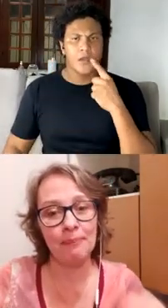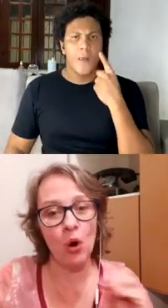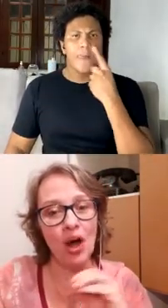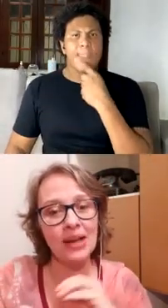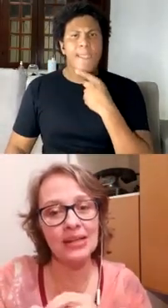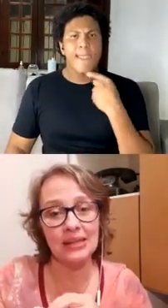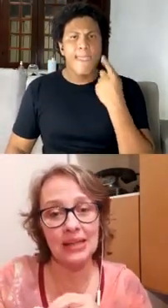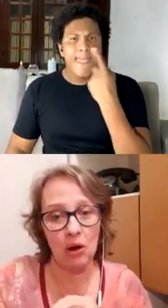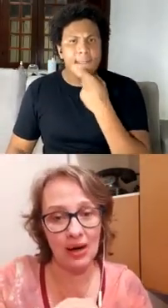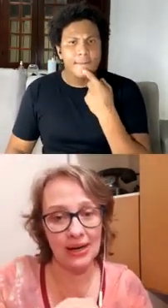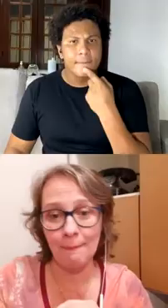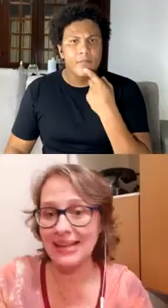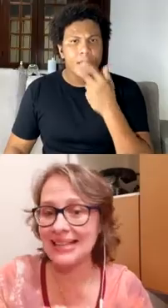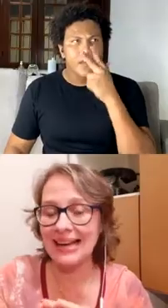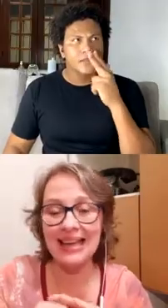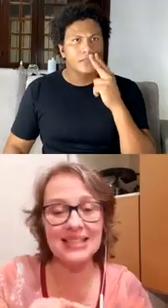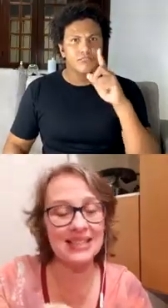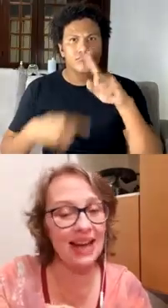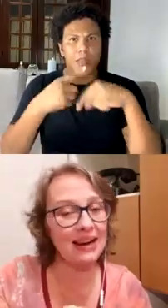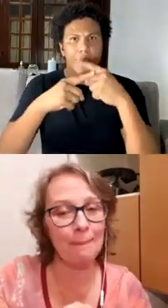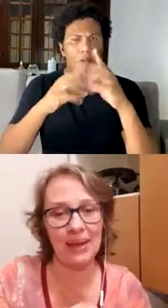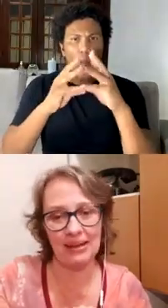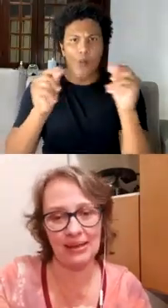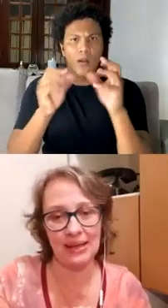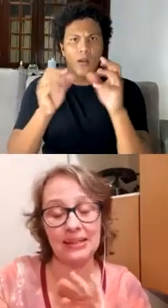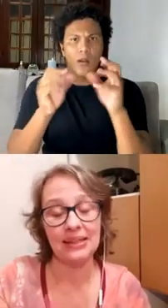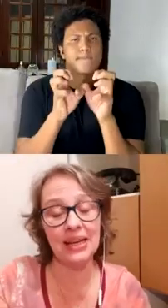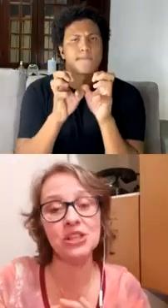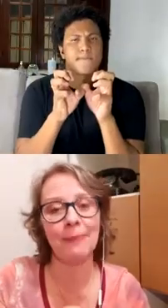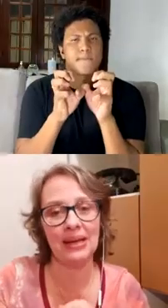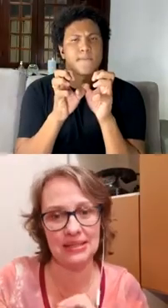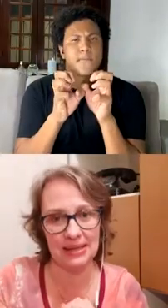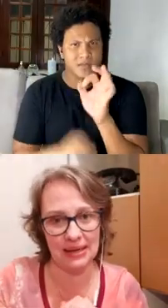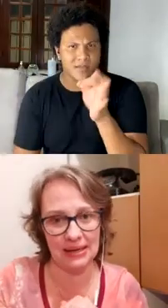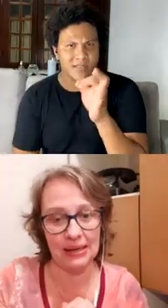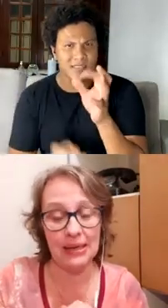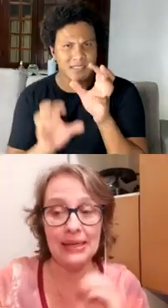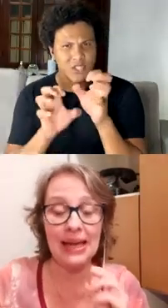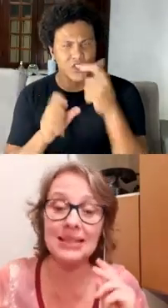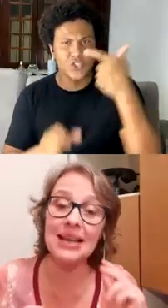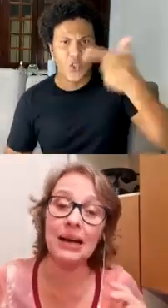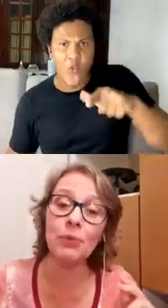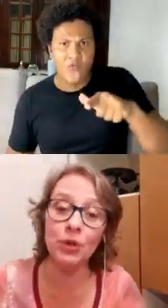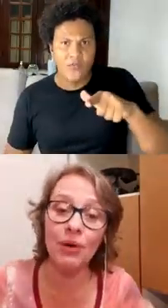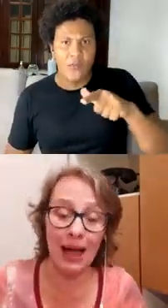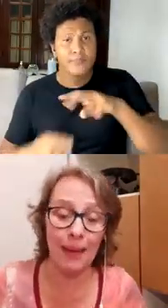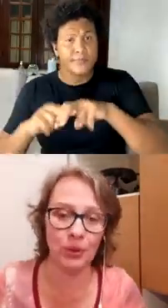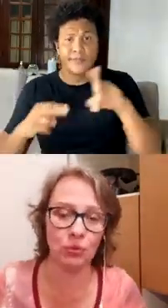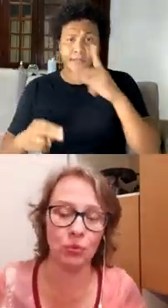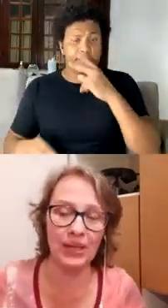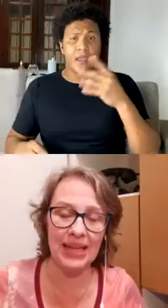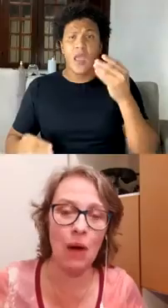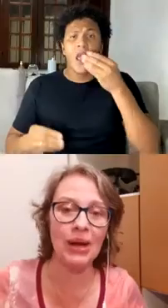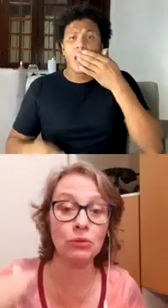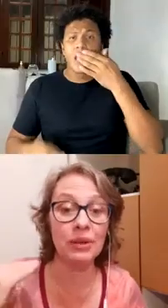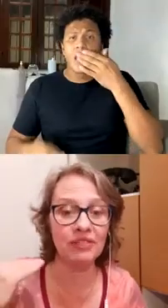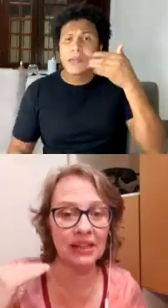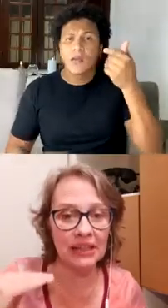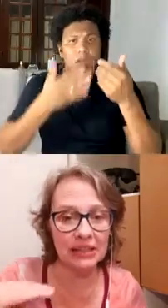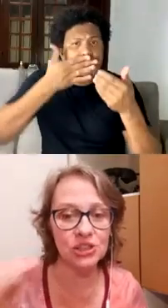ela molha ali na hora, mas ela resseca a pele, ela deixa a pele seca. E ela seca muito rápido. O ideal